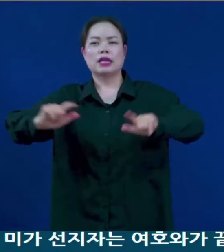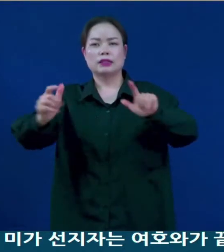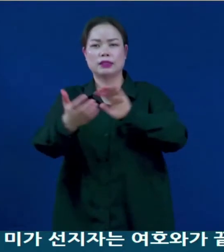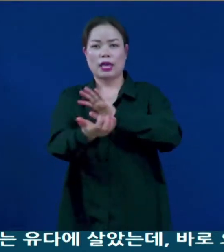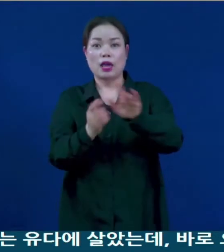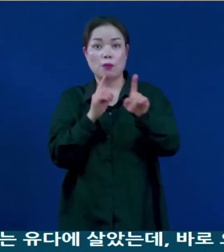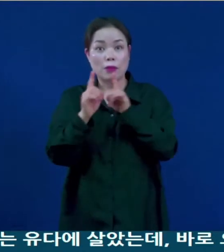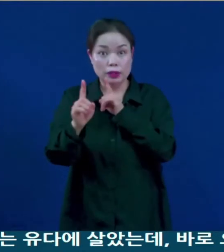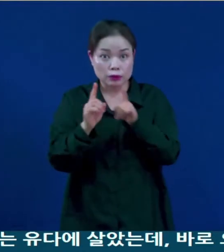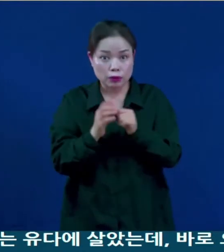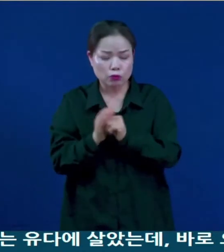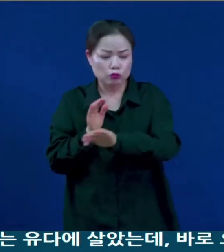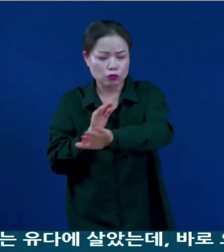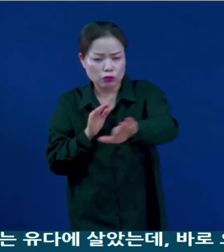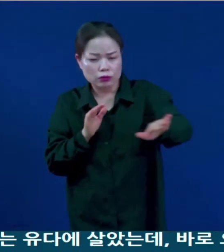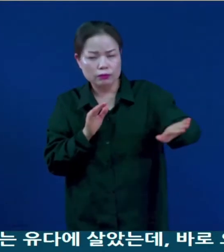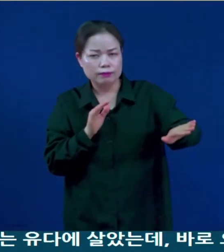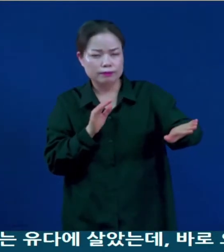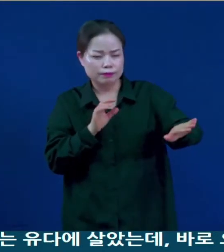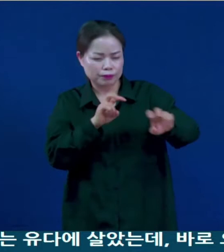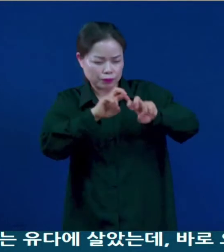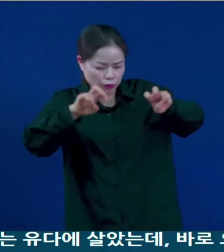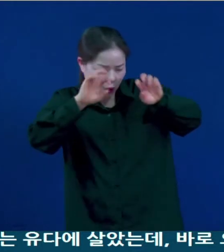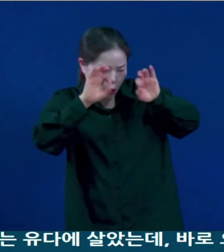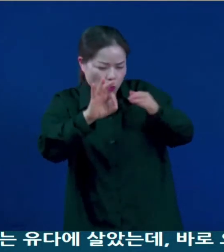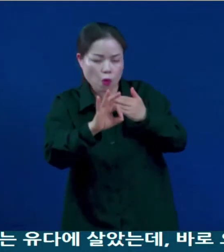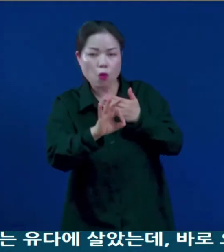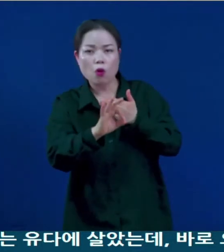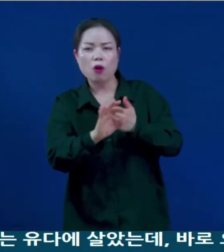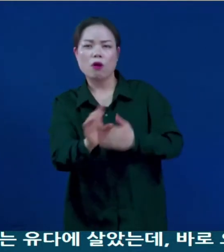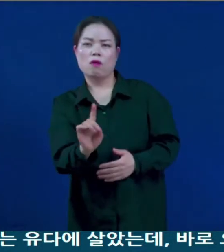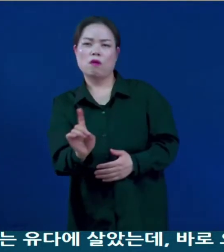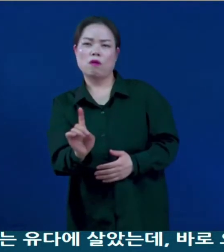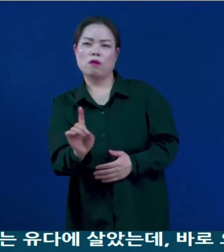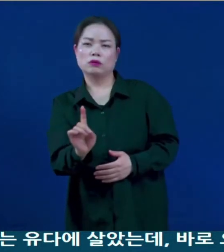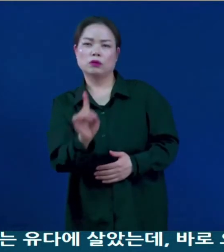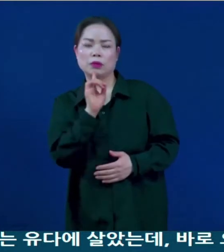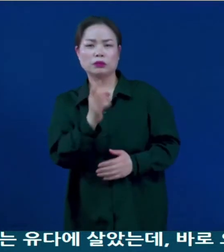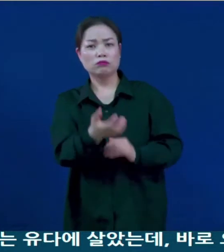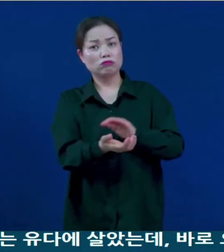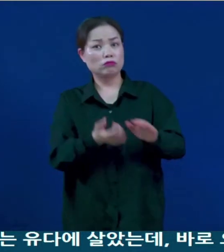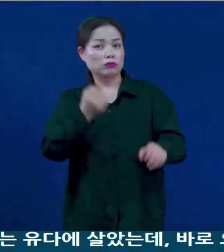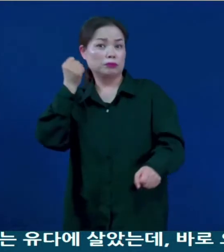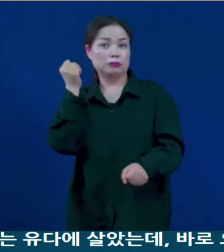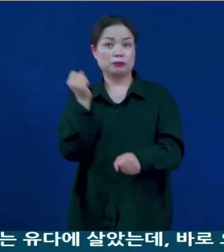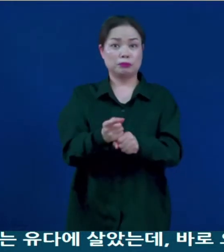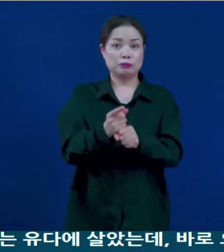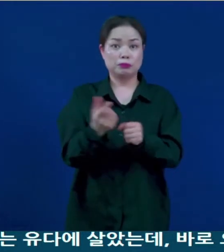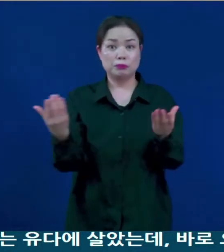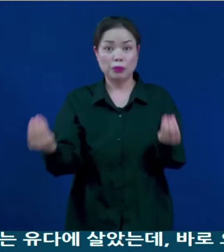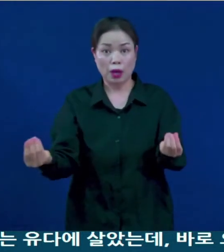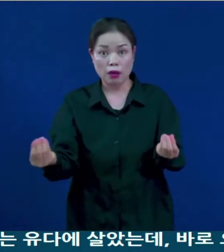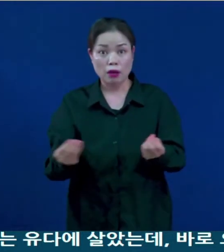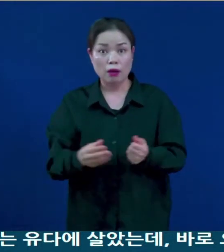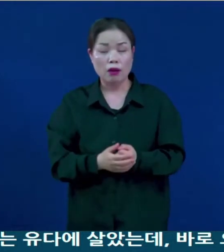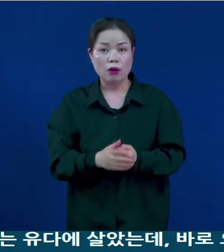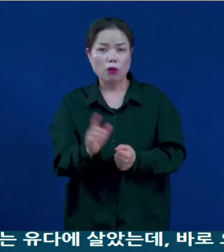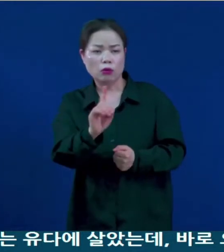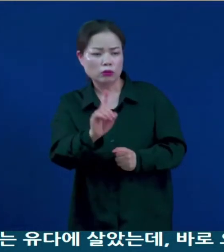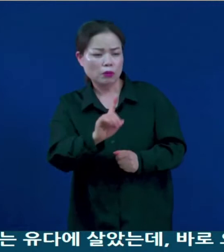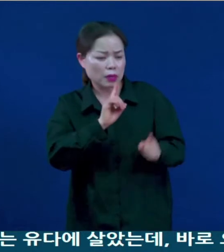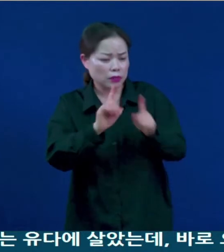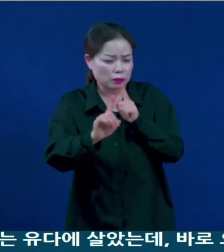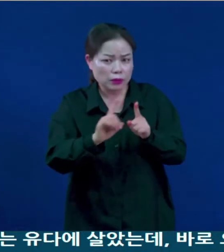예언 말씀을 우리가 살펴보면 어떤 말씀은 이미 이루어졌습니다. 또